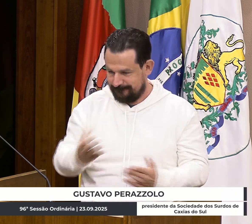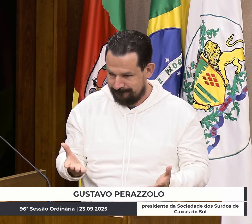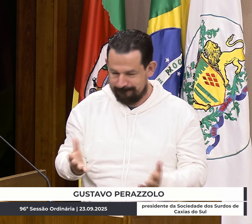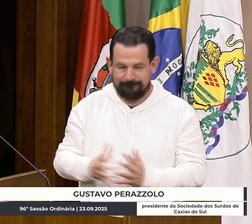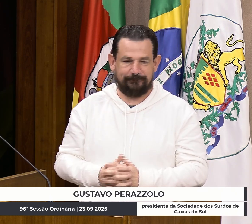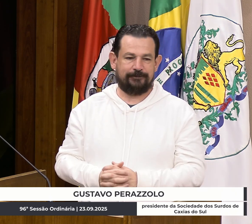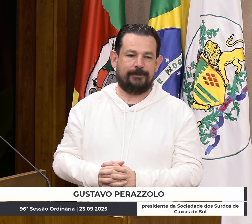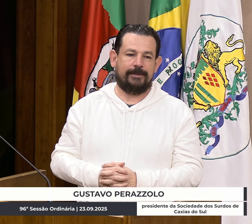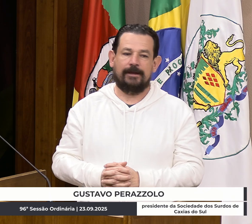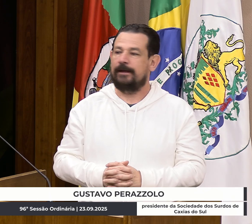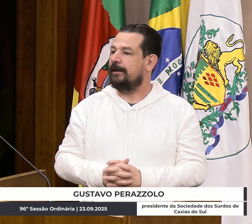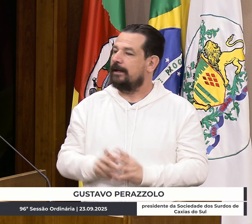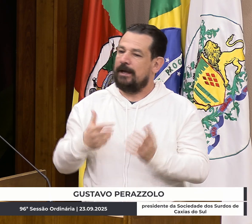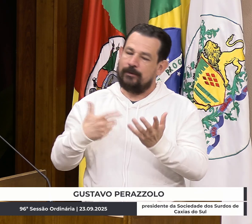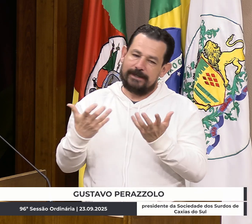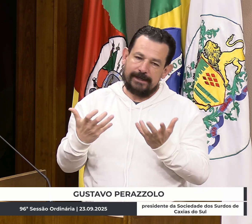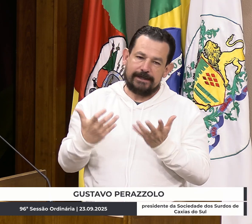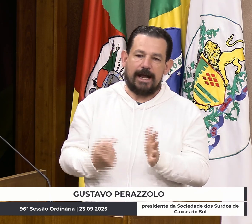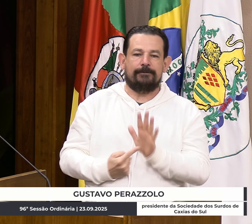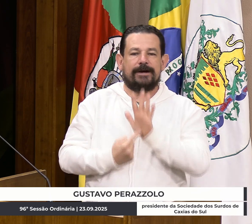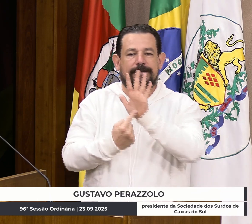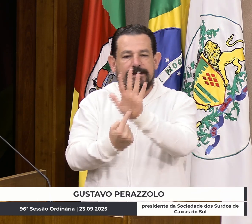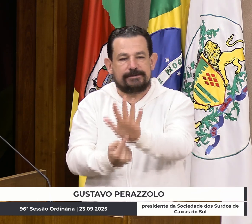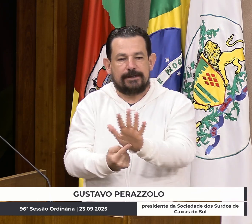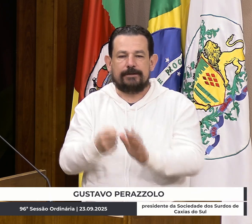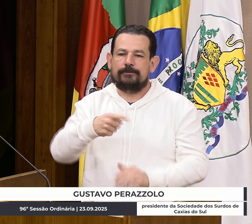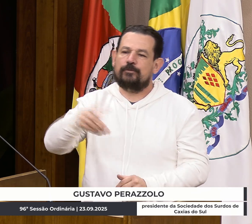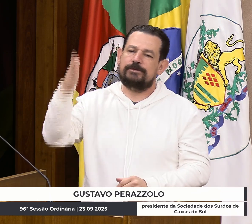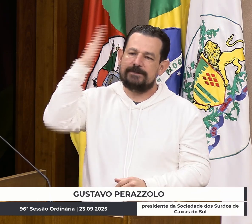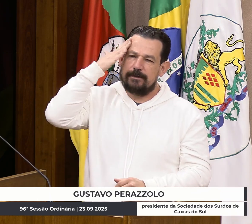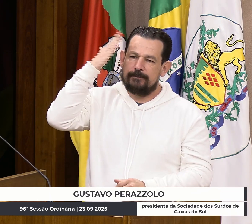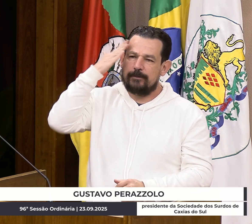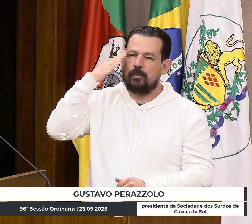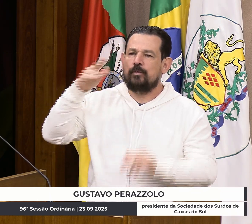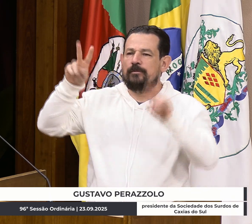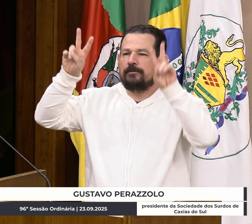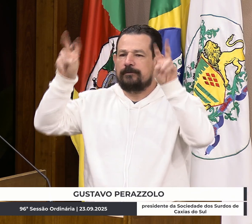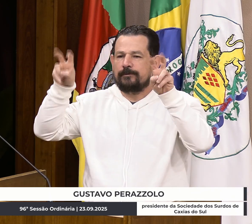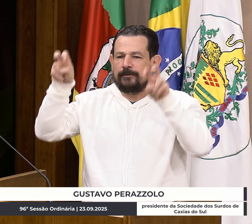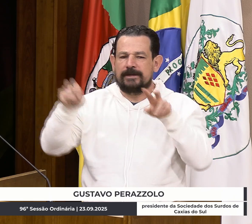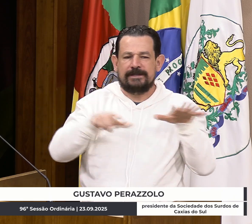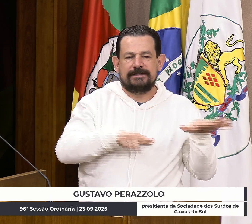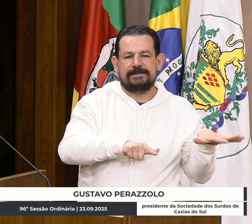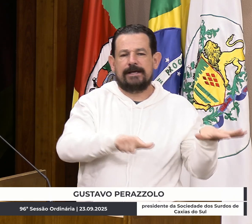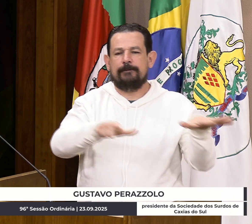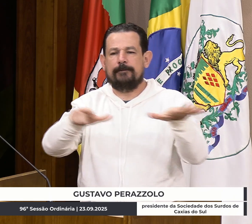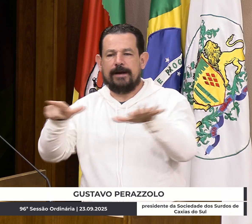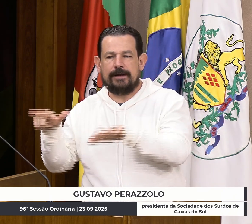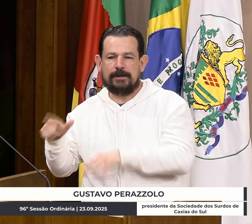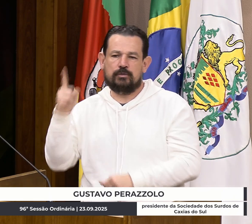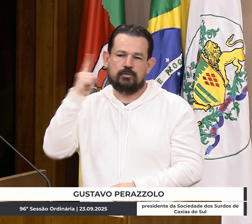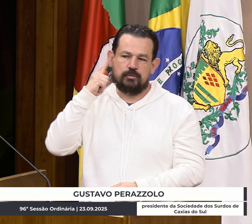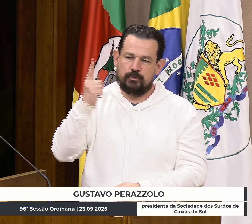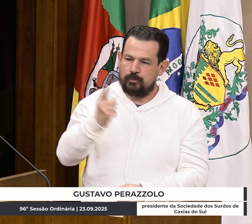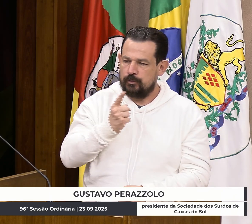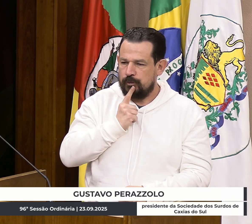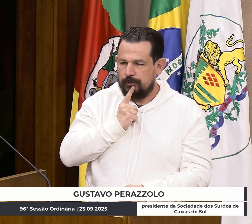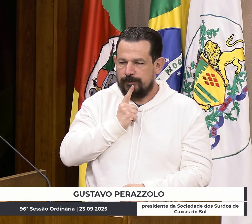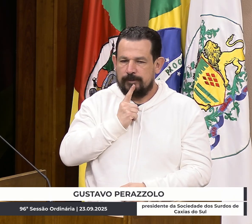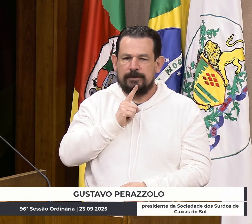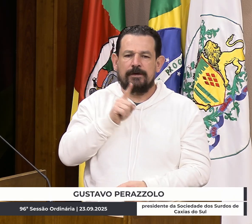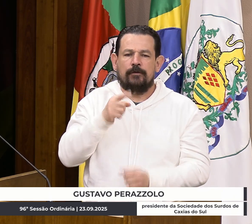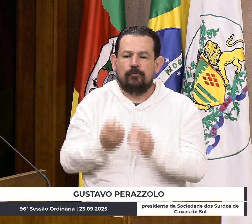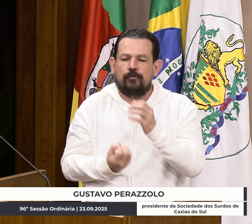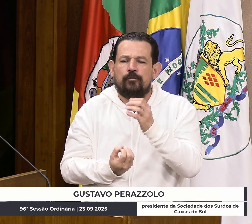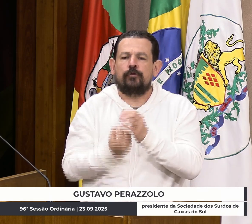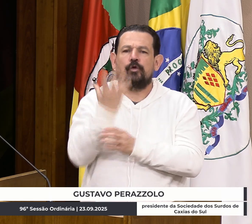orgulho em participarmos aqui da cidade. Eu quero fazer essa apresentação, então, para que todos saibam desse tema, que é importante